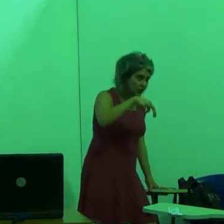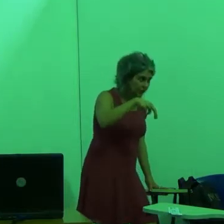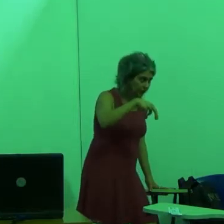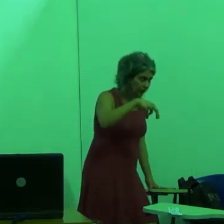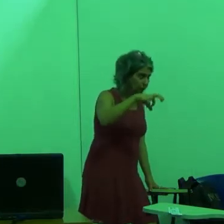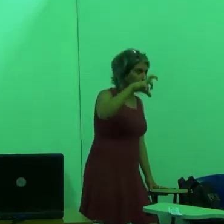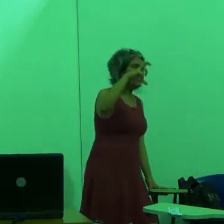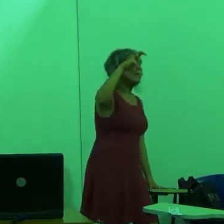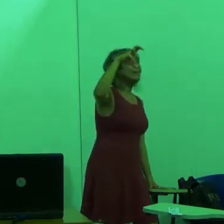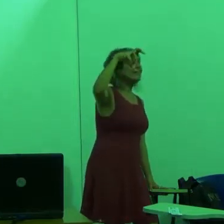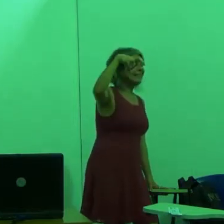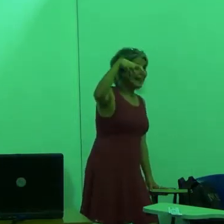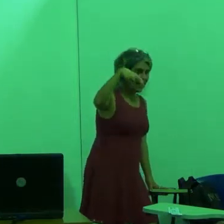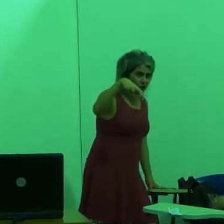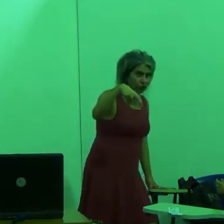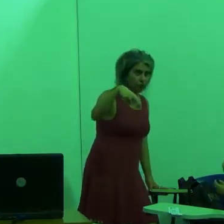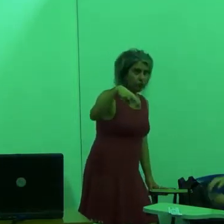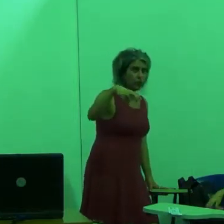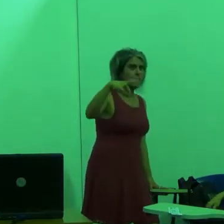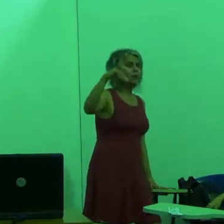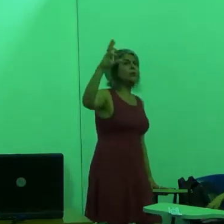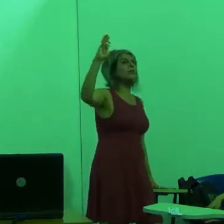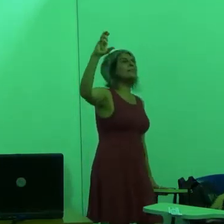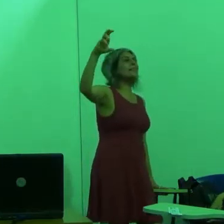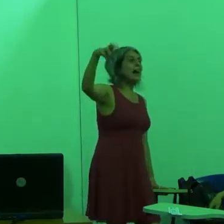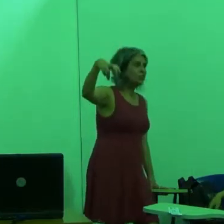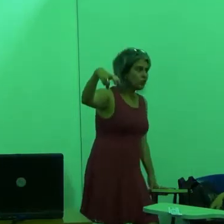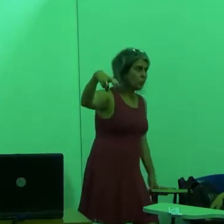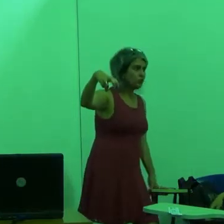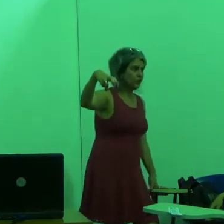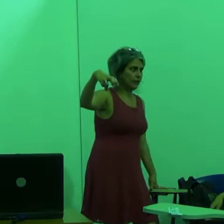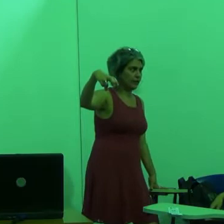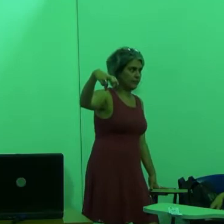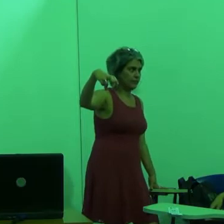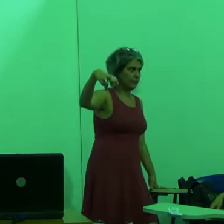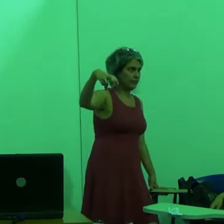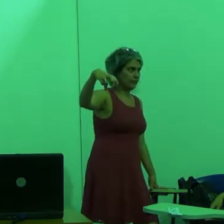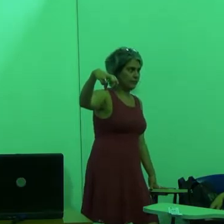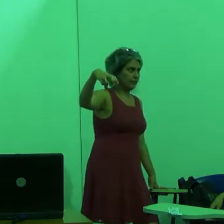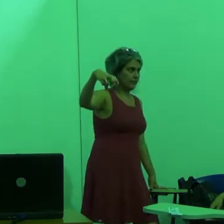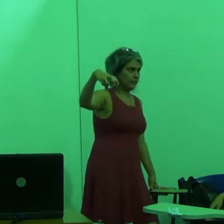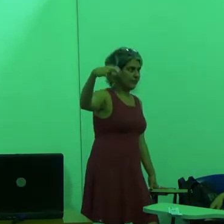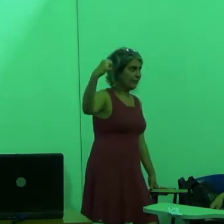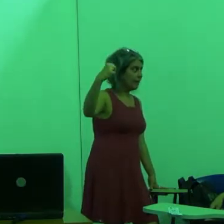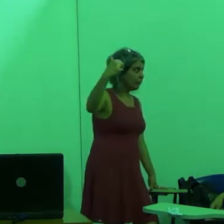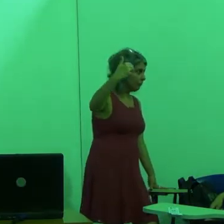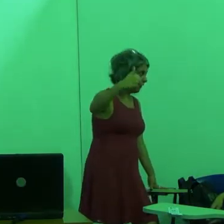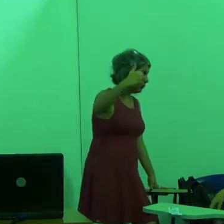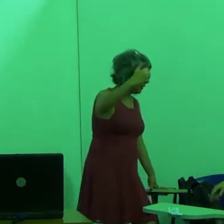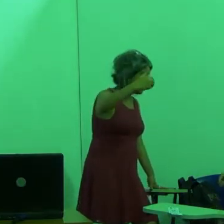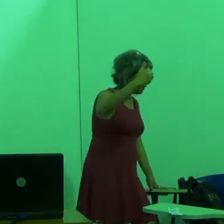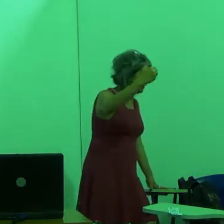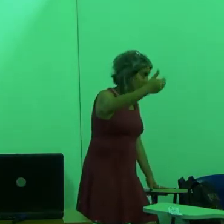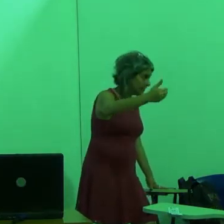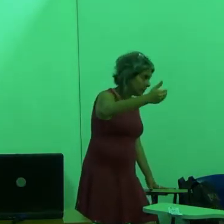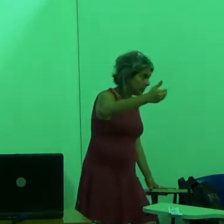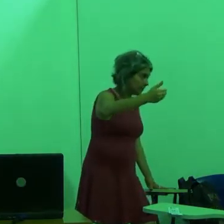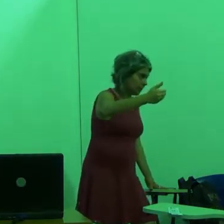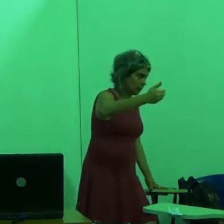São Paulo, da cidade do Rio de Janeiro e da cidade de Buenos Aires. Esse gráfico é feito a partir dessa amostragem.